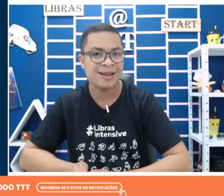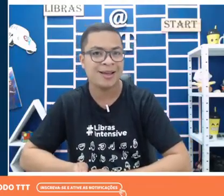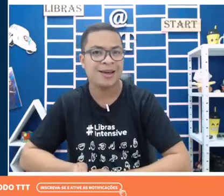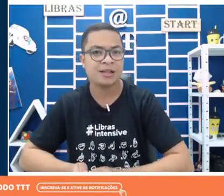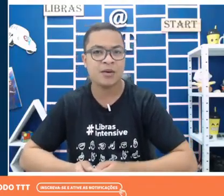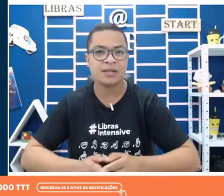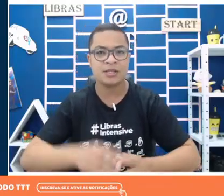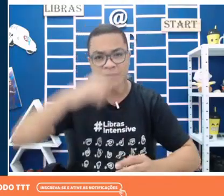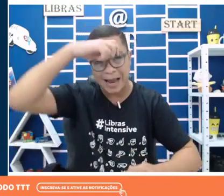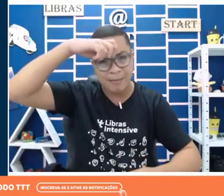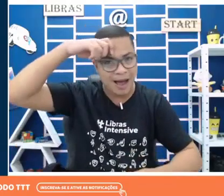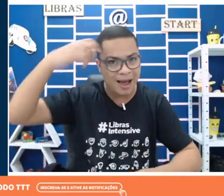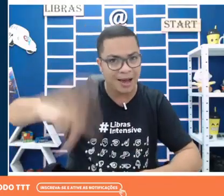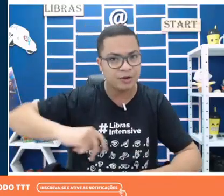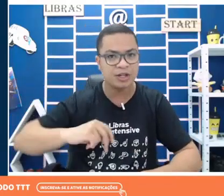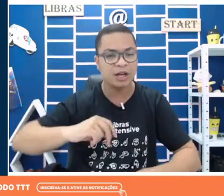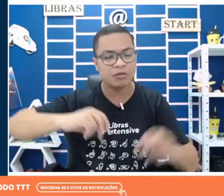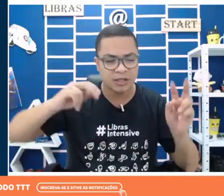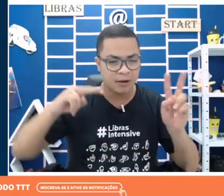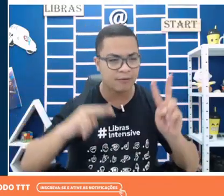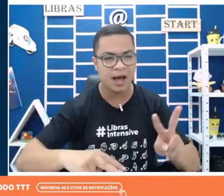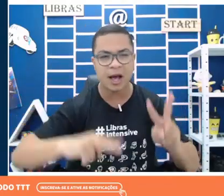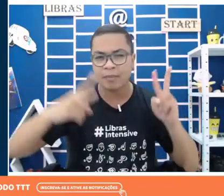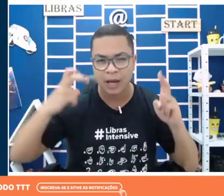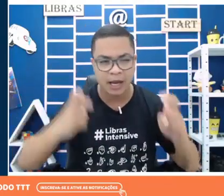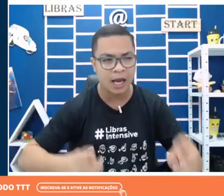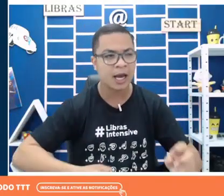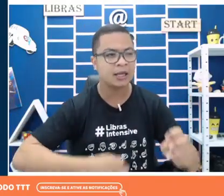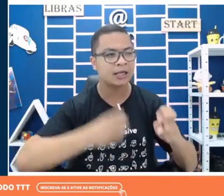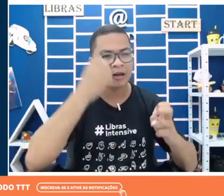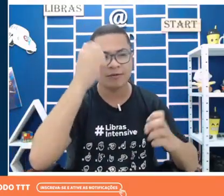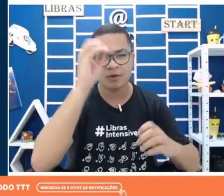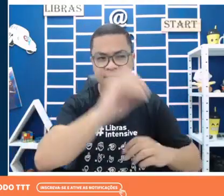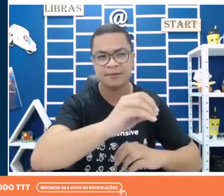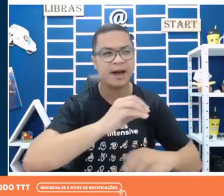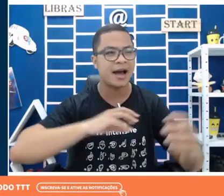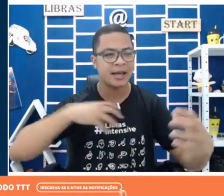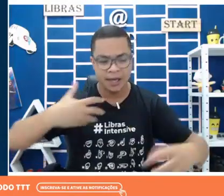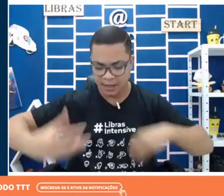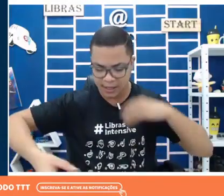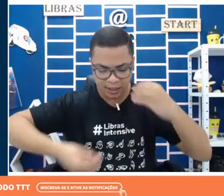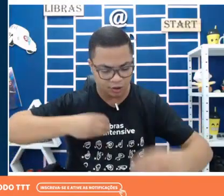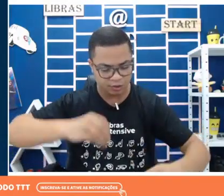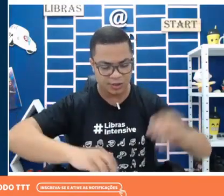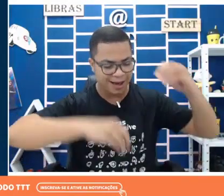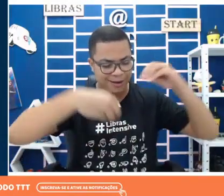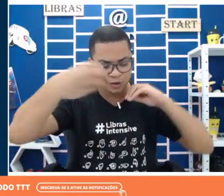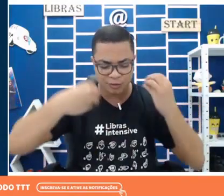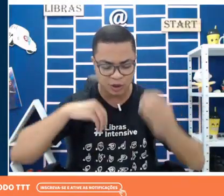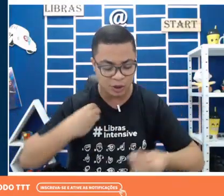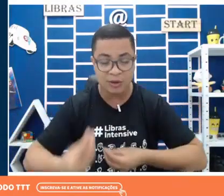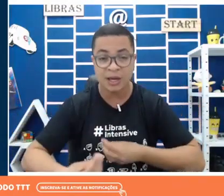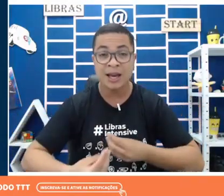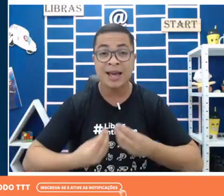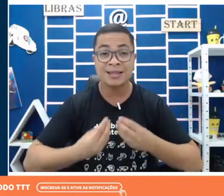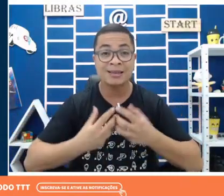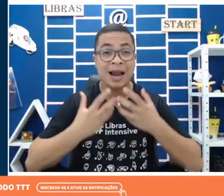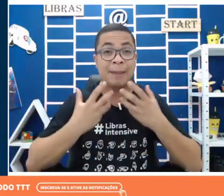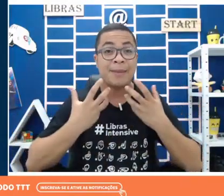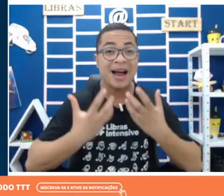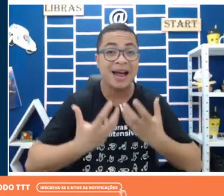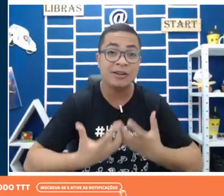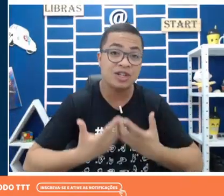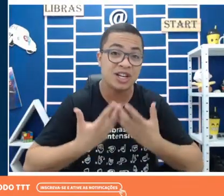amanhã. Então esse seu trabalho de ter que observar, pegar, tentar ver onde vai, e ele estudar e substituir,